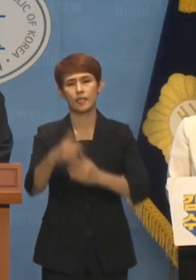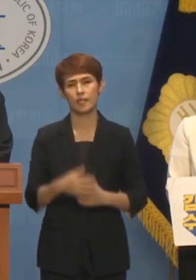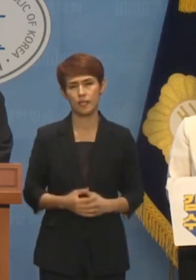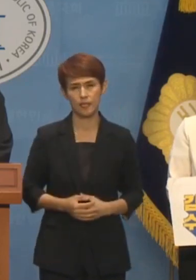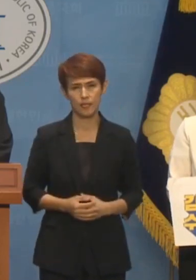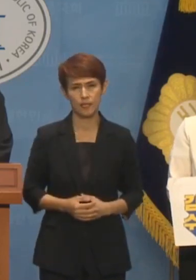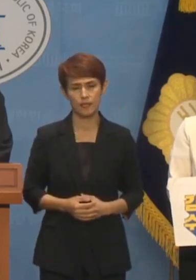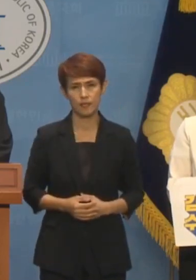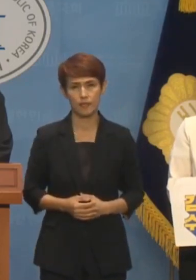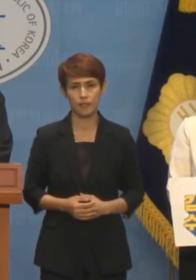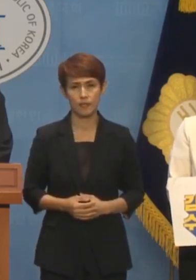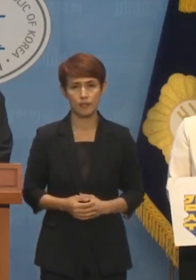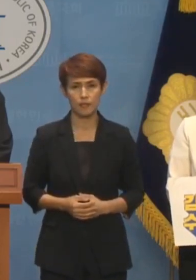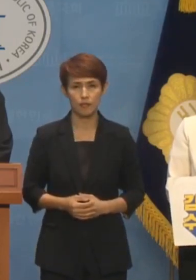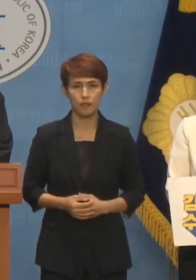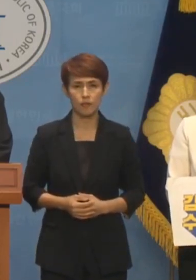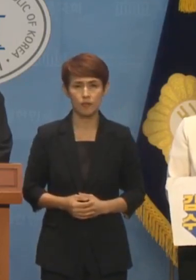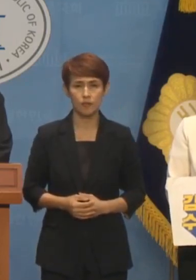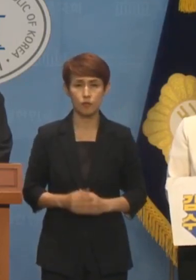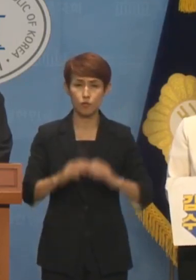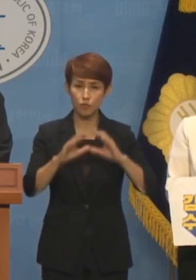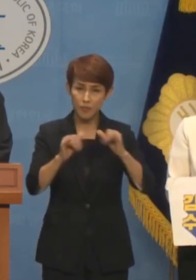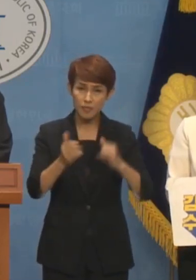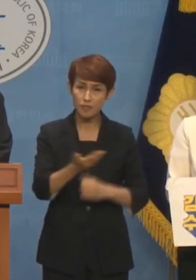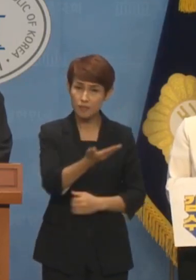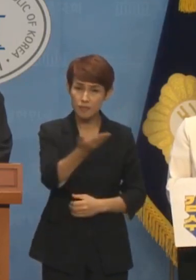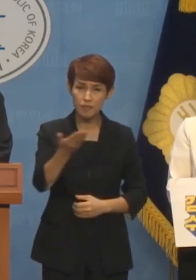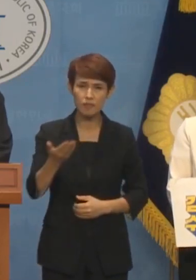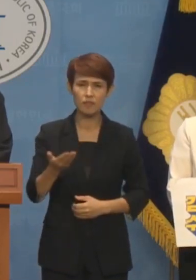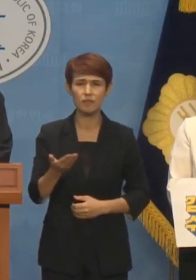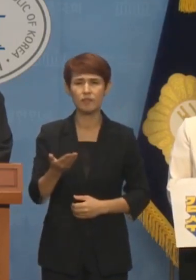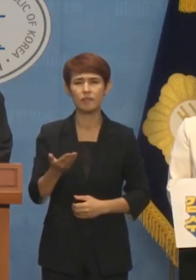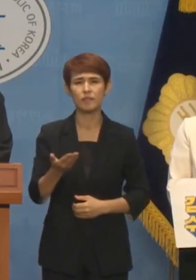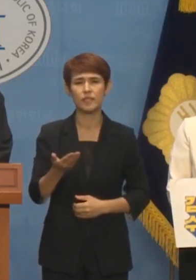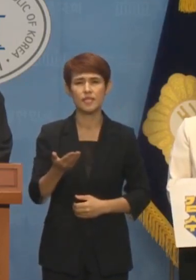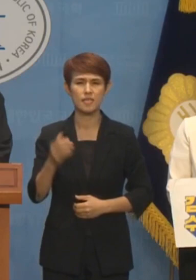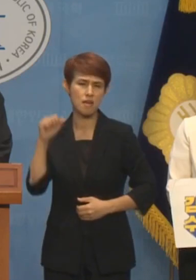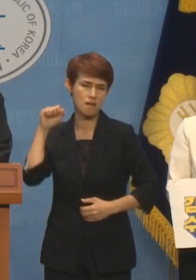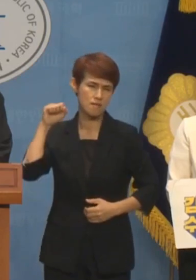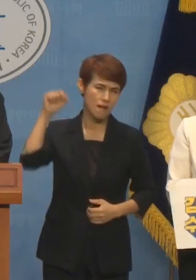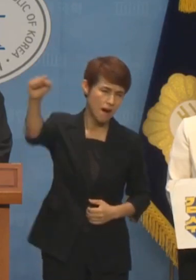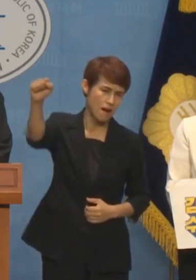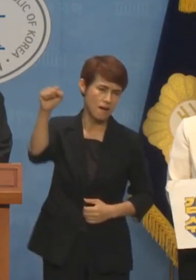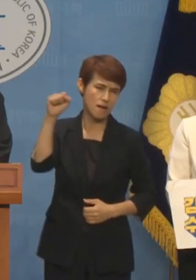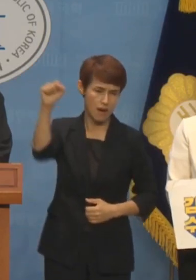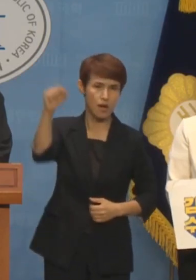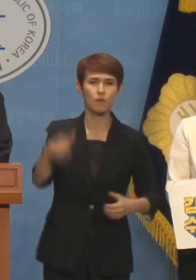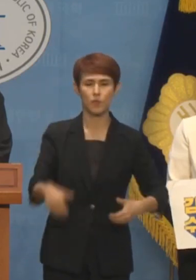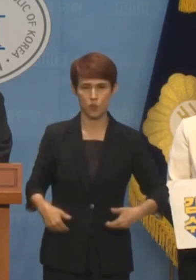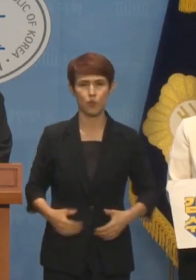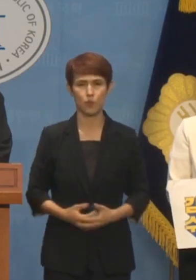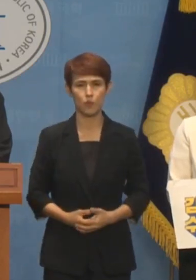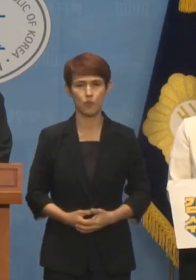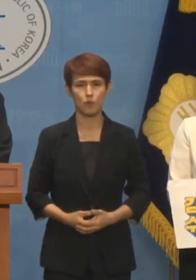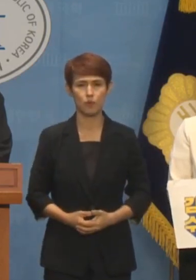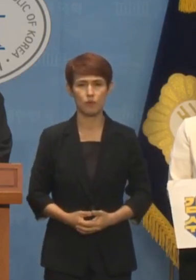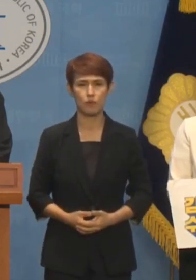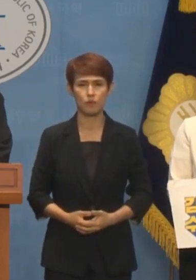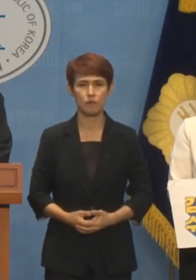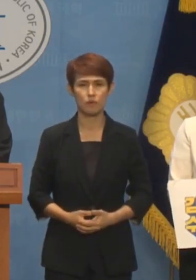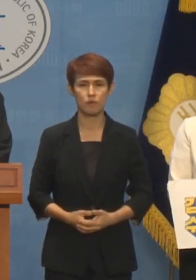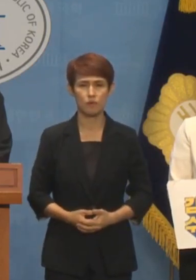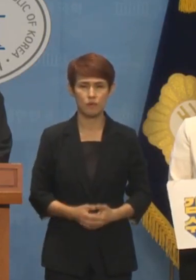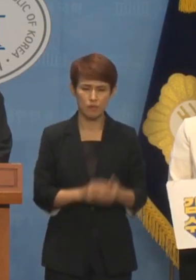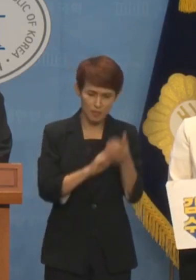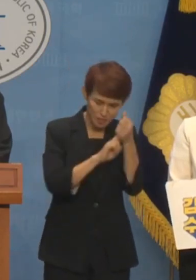그리고 애국민주 시민들은 이제 거리로 나와 주셔야 됩니다. 카메라 너머에 계시지